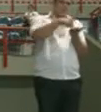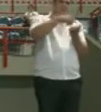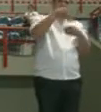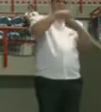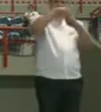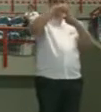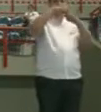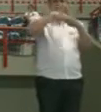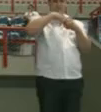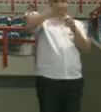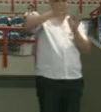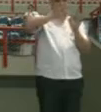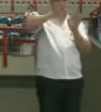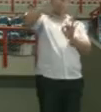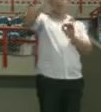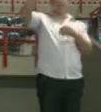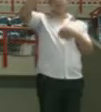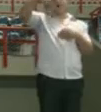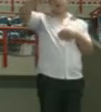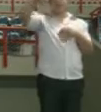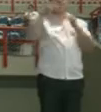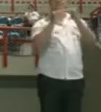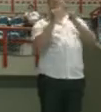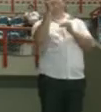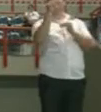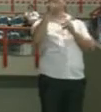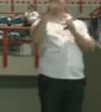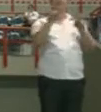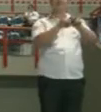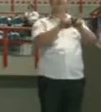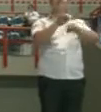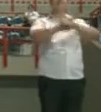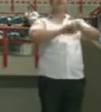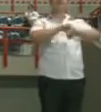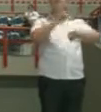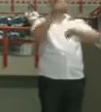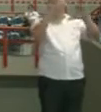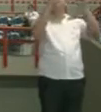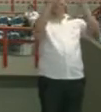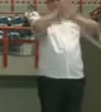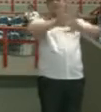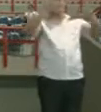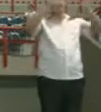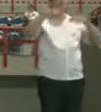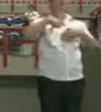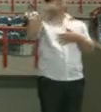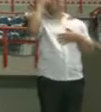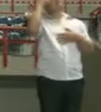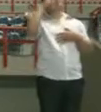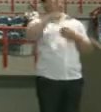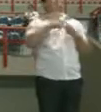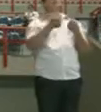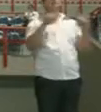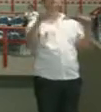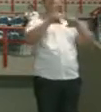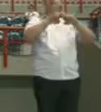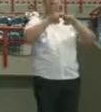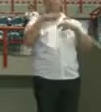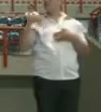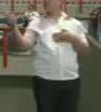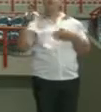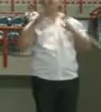Bahia e termina no norte do Maranhão. Então, para quem tem uma noção de mapa, você tem uma ideia. Enquanto isso,